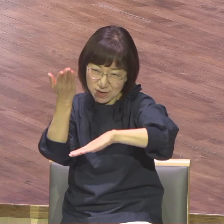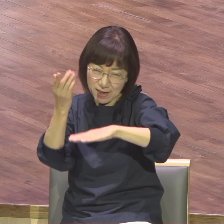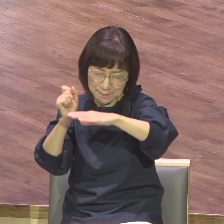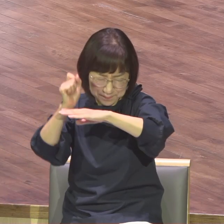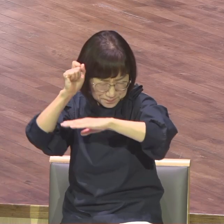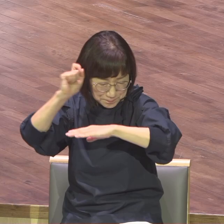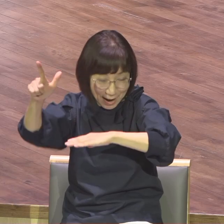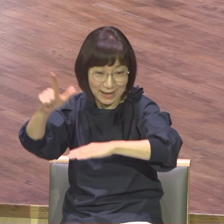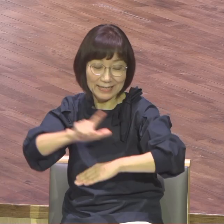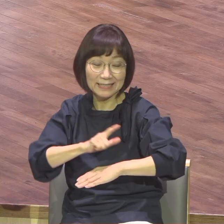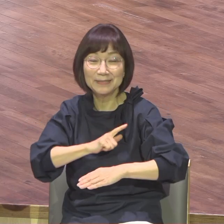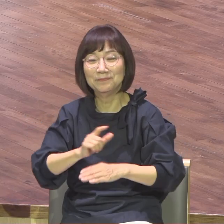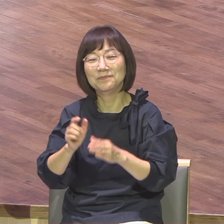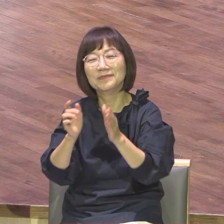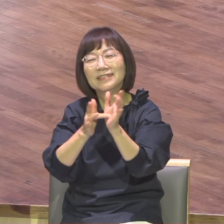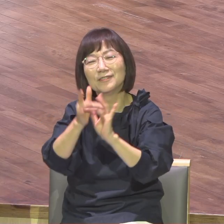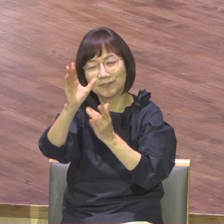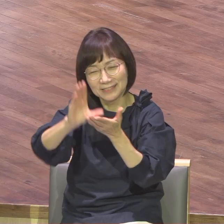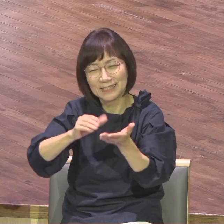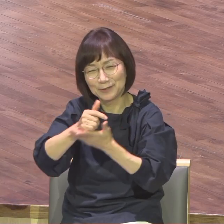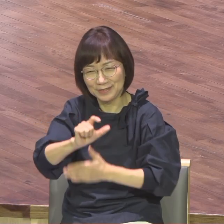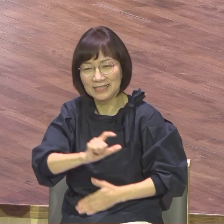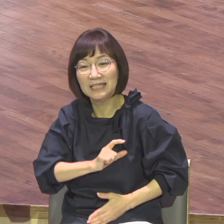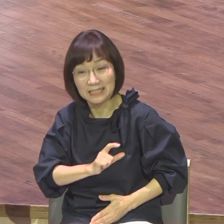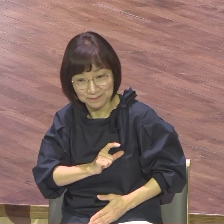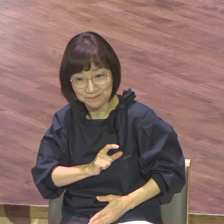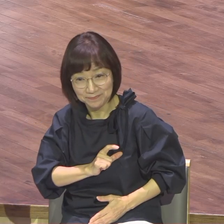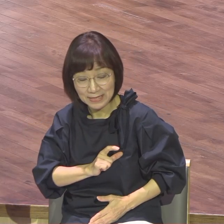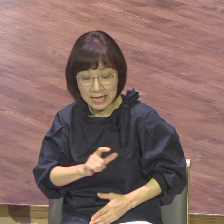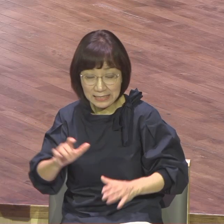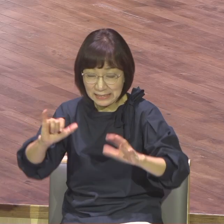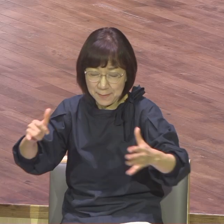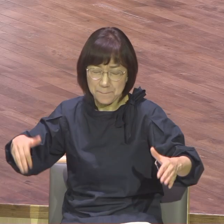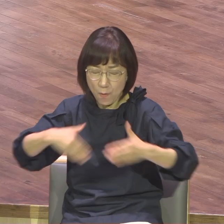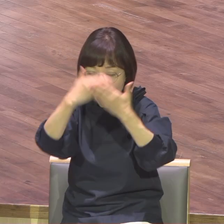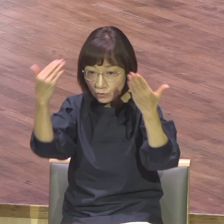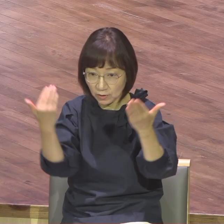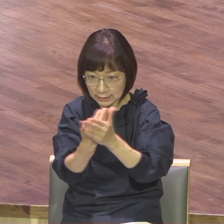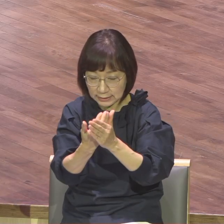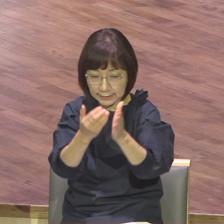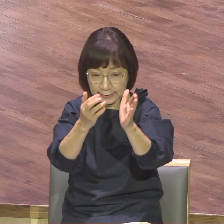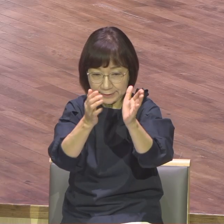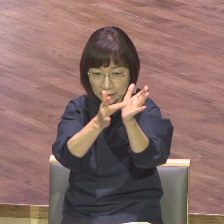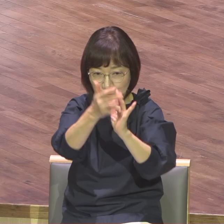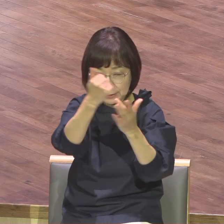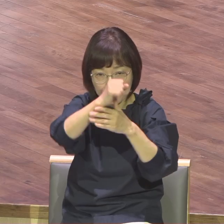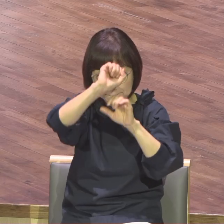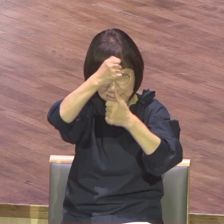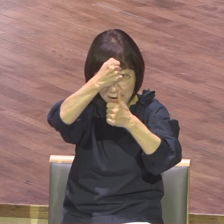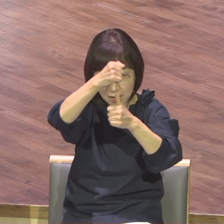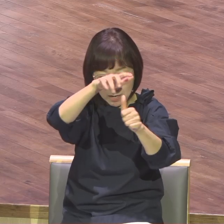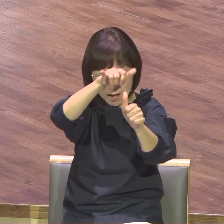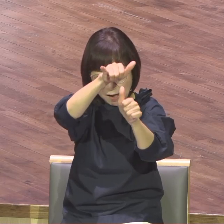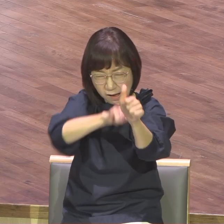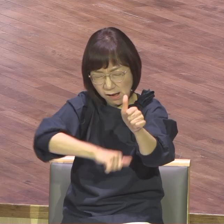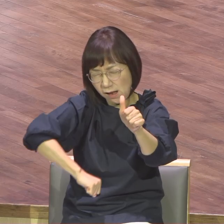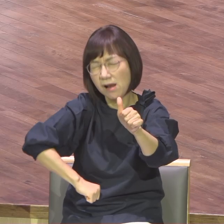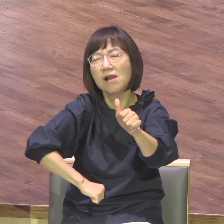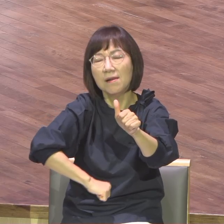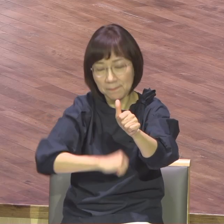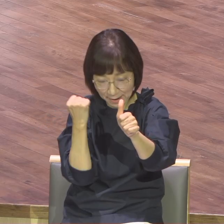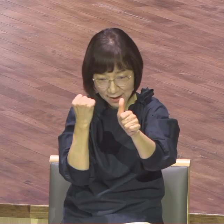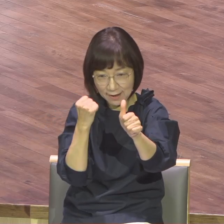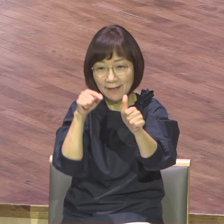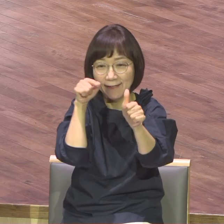만물이 다 그 발 아래 복종하라. 하나님이 창조주 하나님이 성자